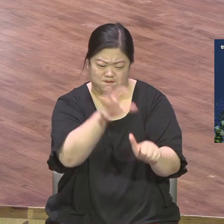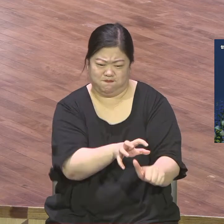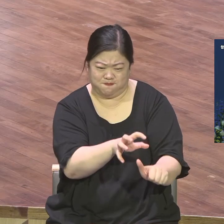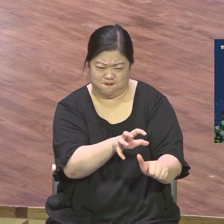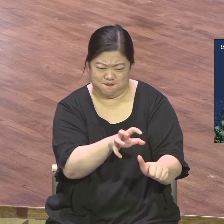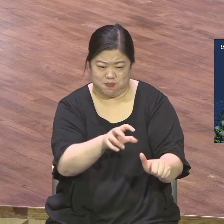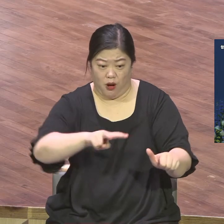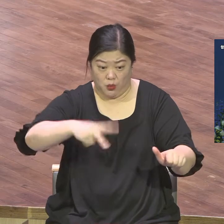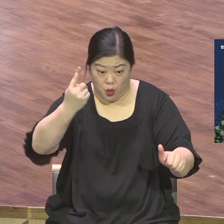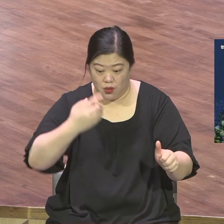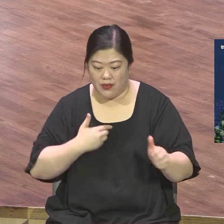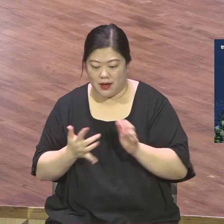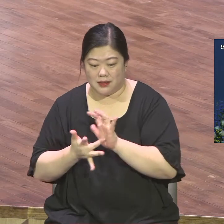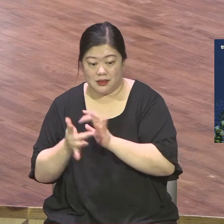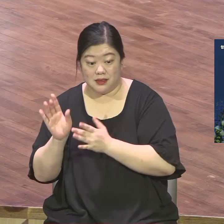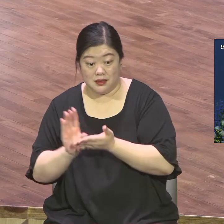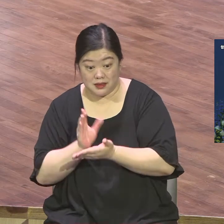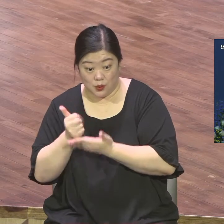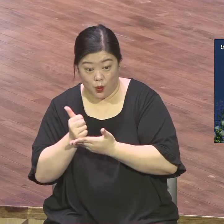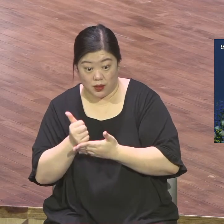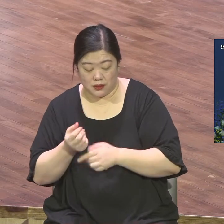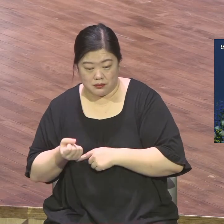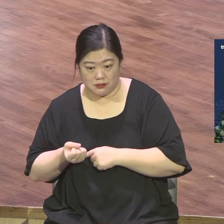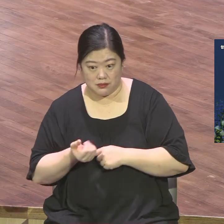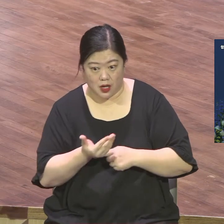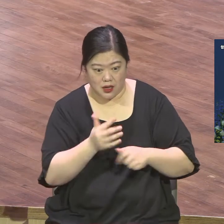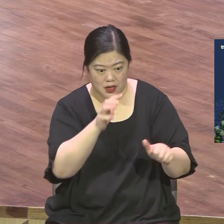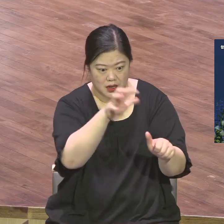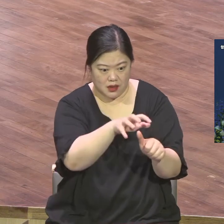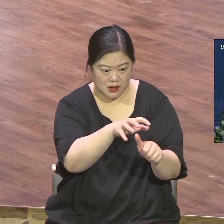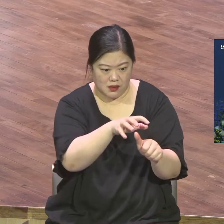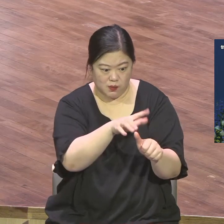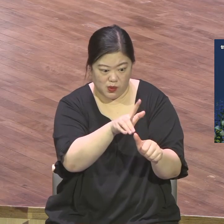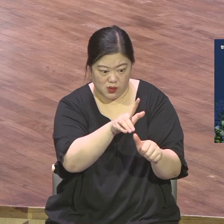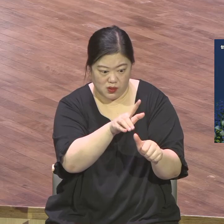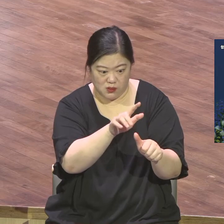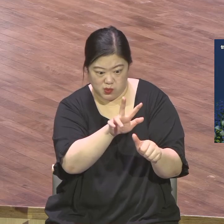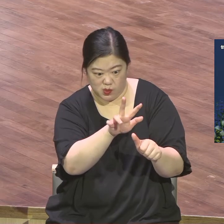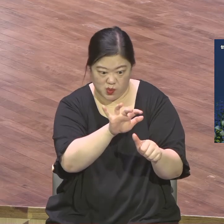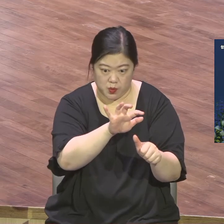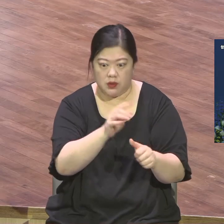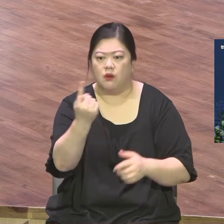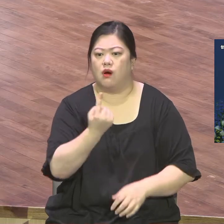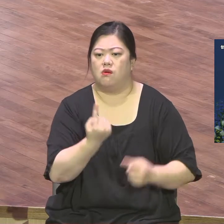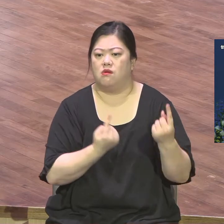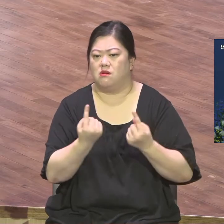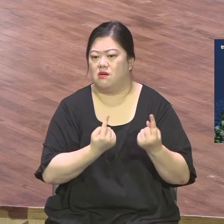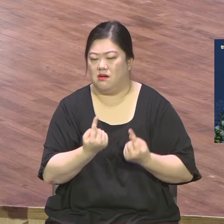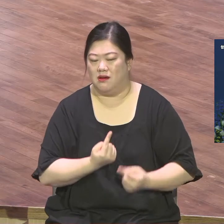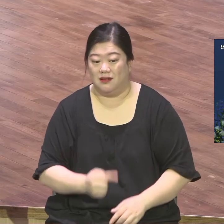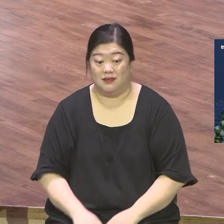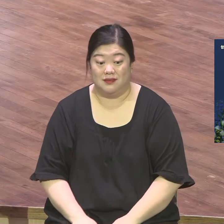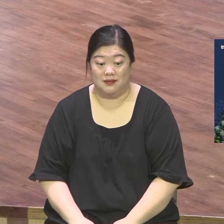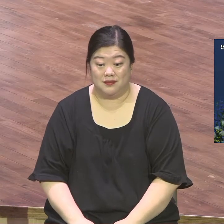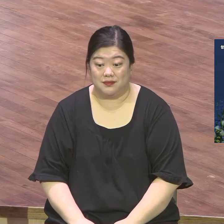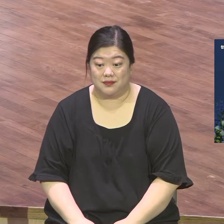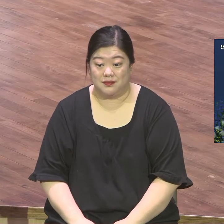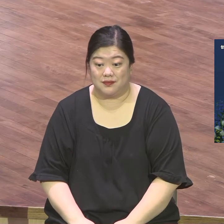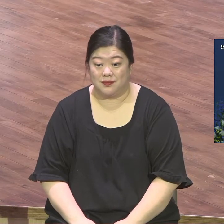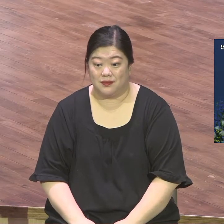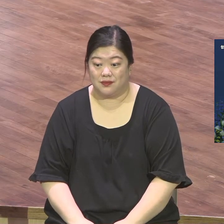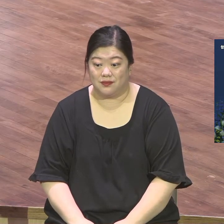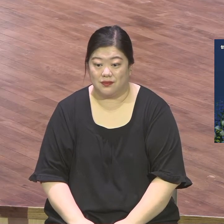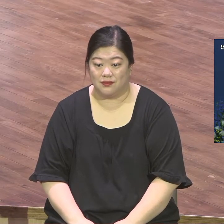집안이라 할지라도 여러분 여러분 때문에 물러가게 돼 있어요. 하나님은 시간표가 있습니다. 우리